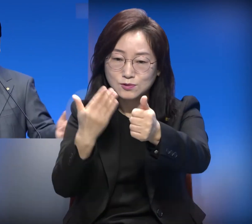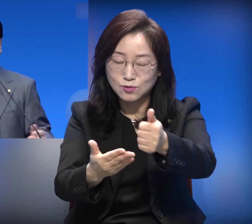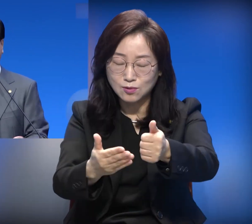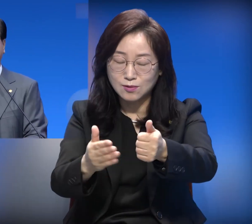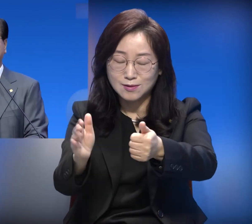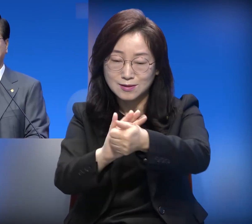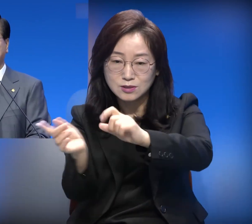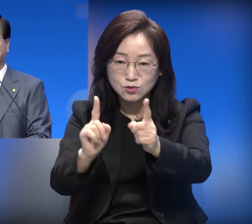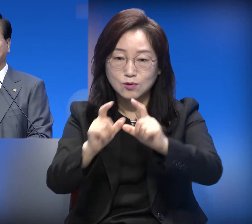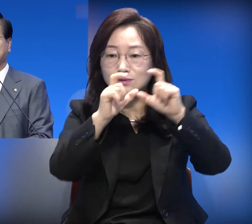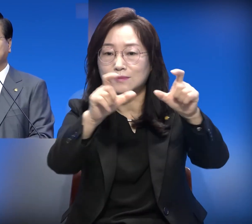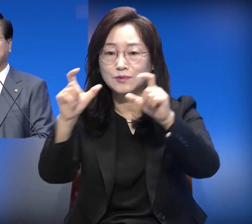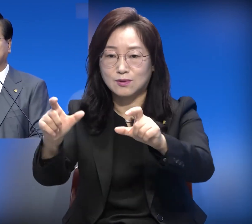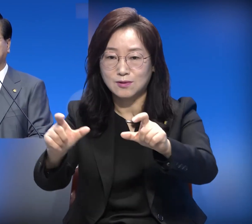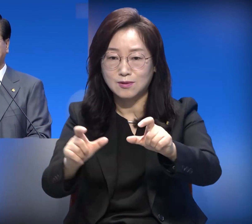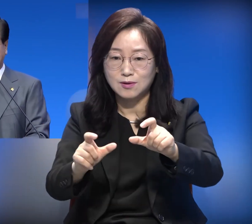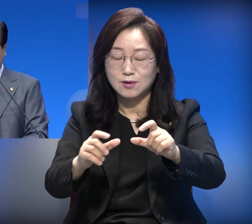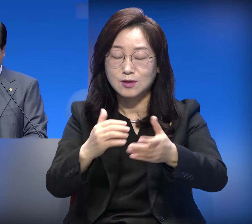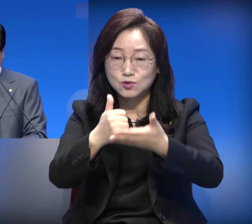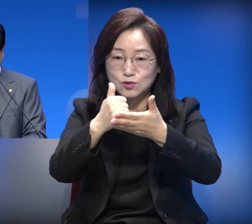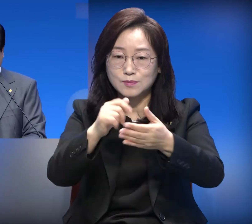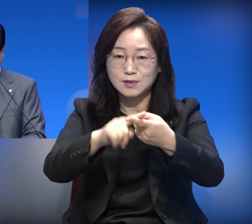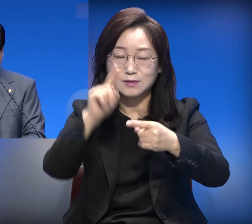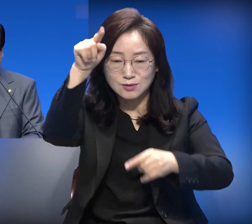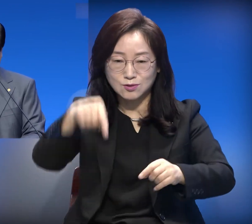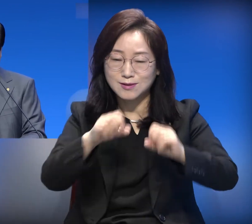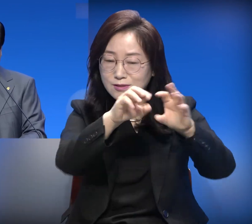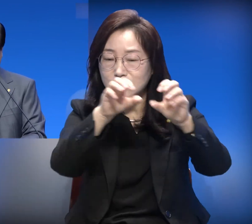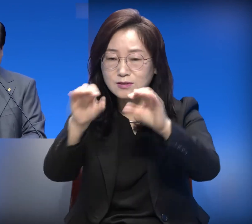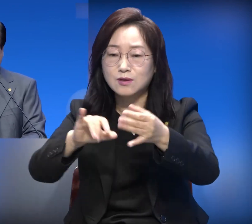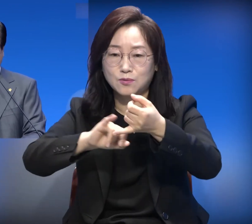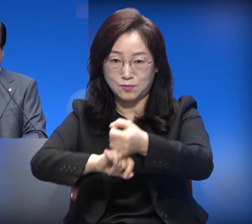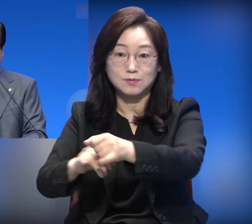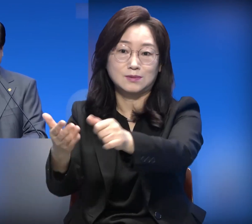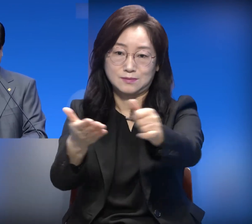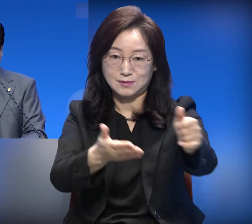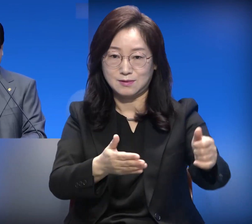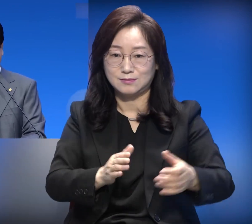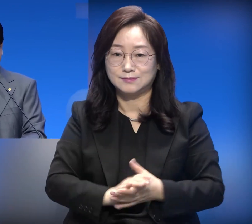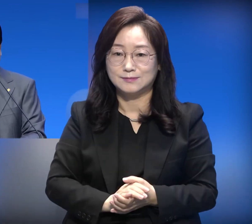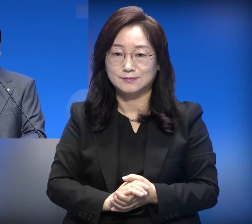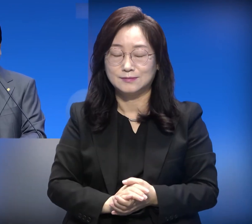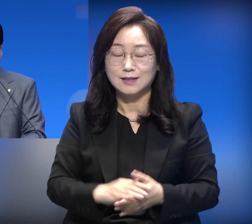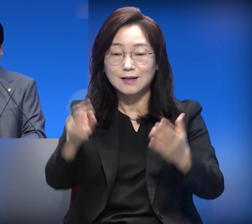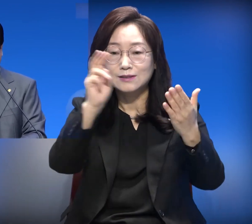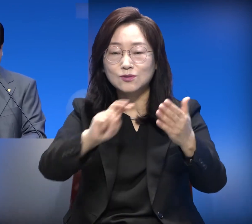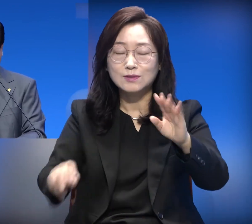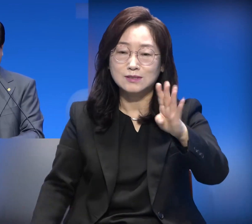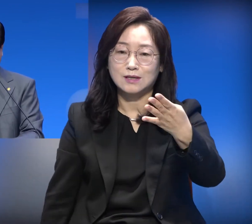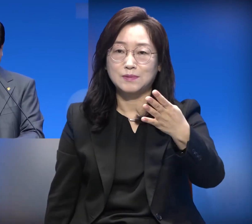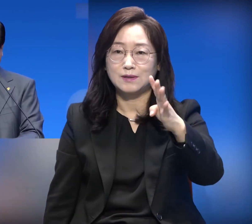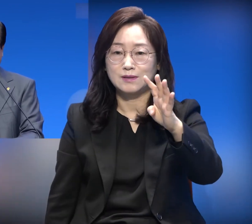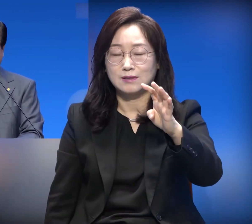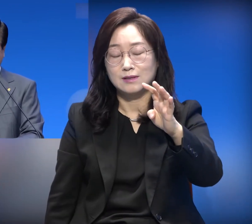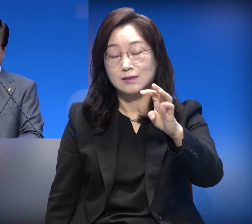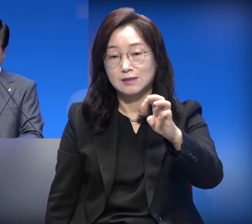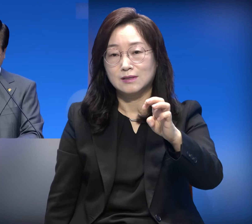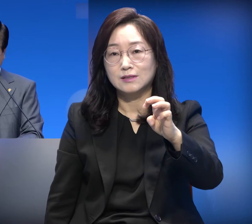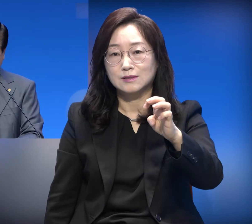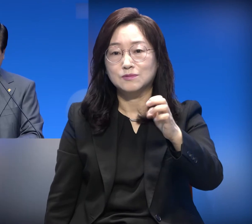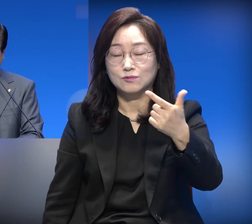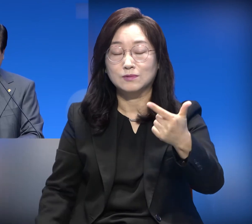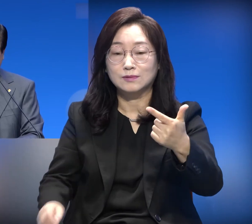만방에 전하고 주님의 영광을 온천에 드러내는 주님의 자녀이 되어야 할 것입니다. 우리 찬송가 446장에는